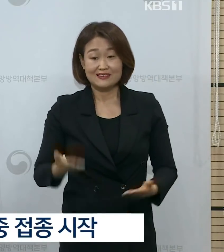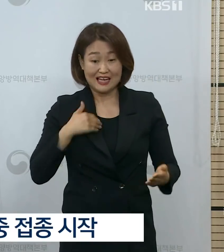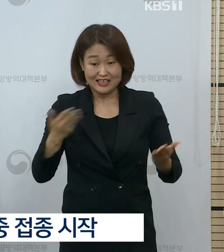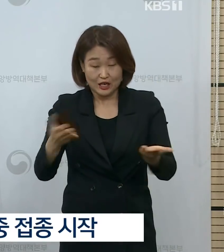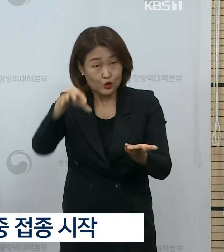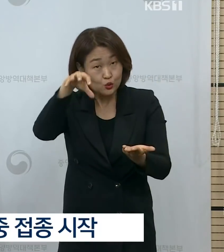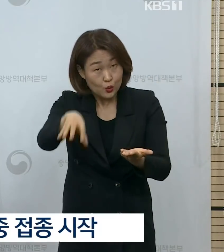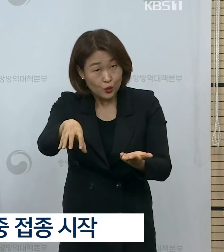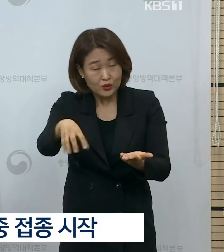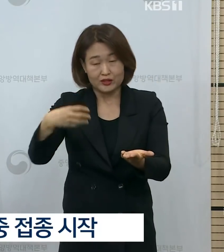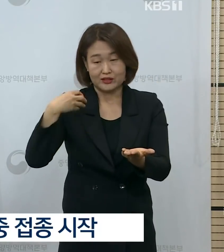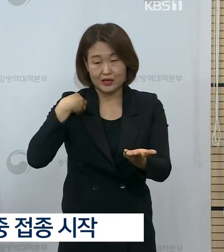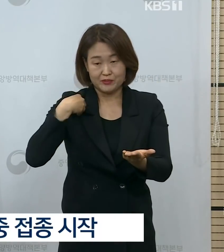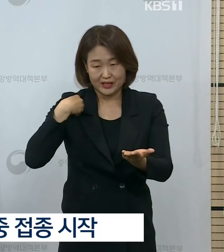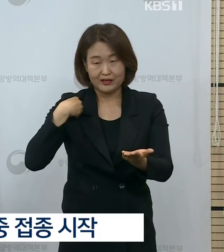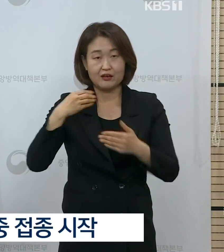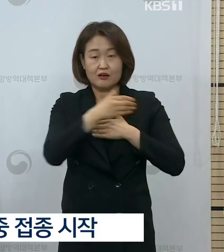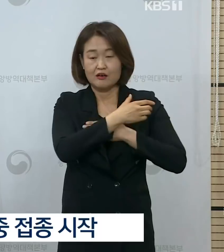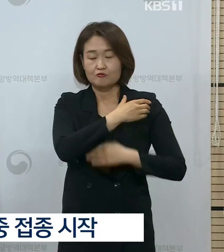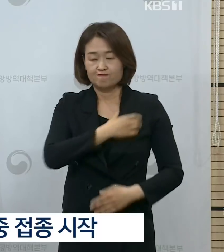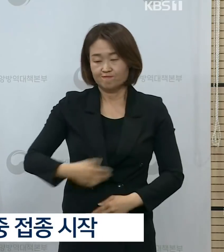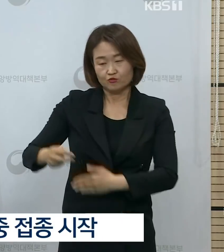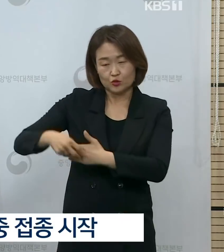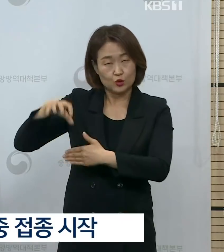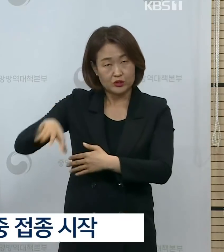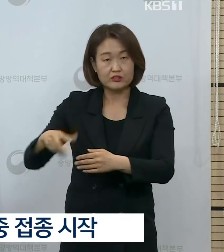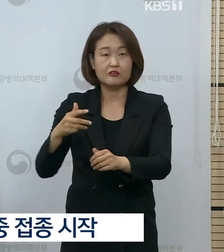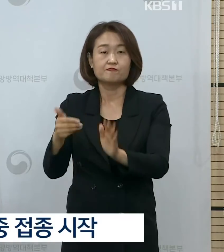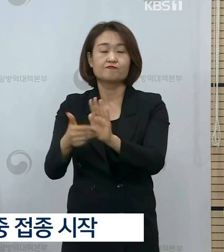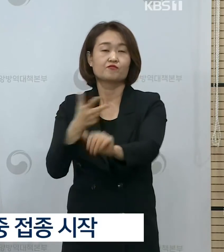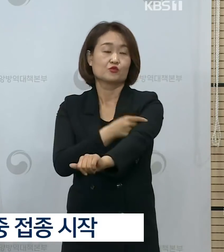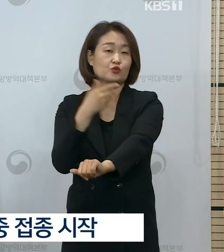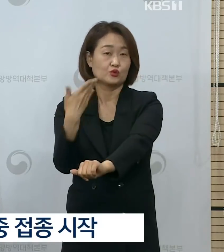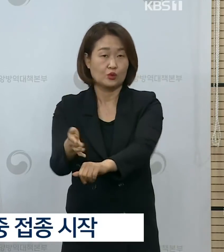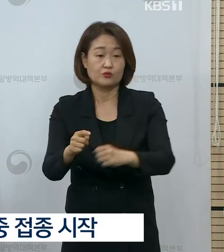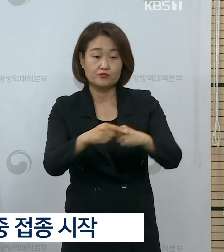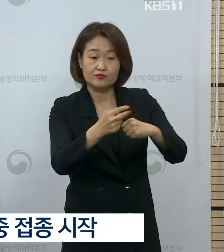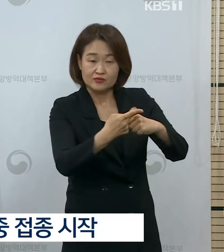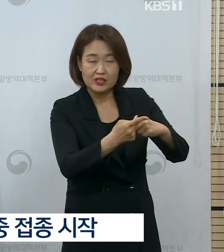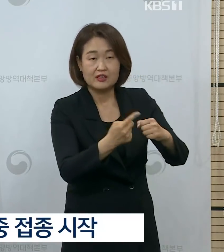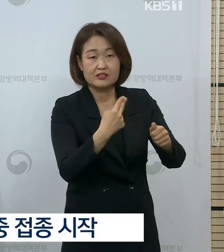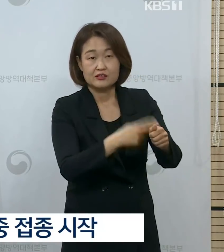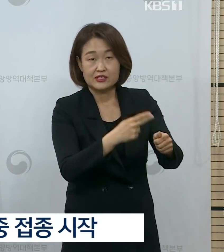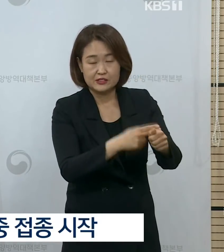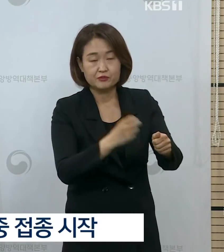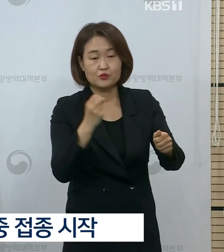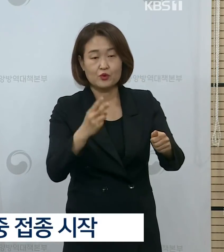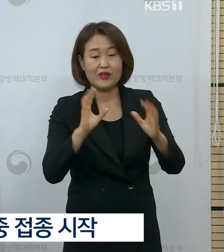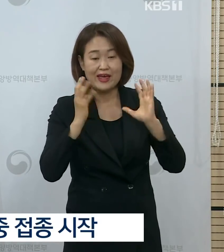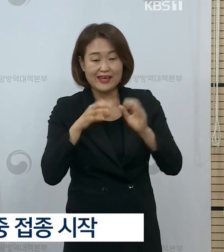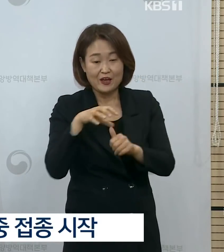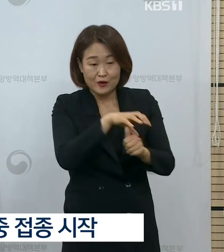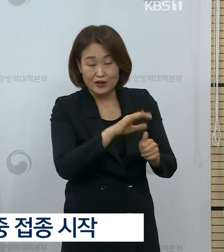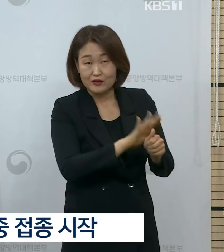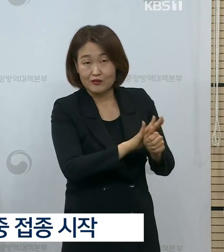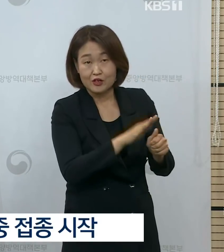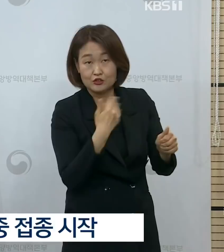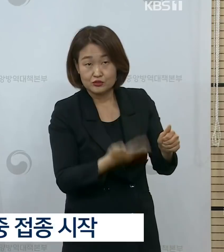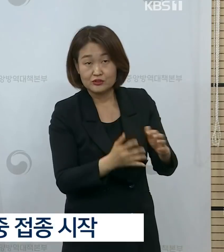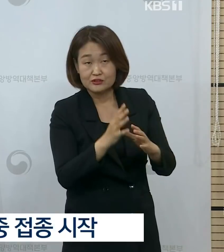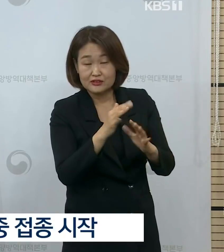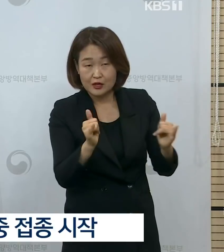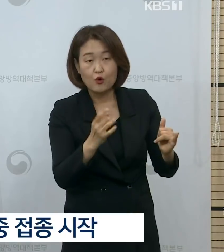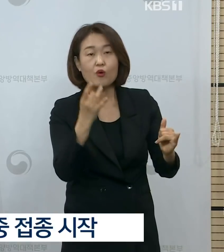접종을 실시하겠습니다. 유치원, 어린이집, 그리고 초등학교 1, 2학년 교사와 돌봄 인력에 대해서는